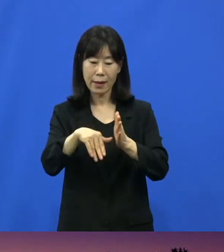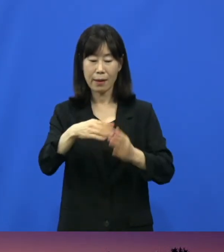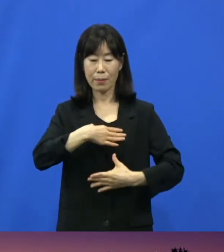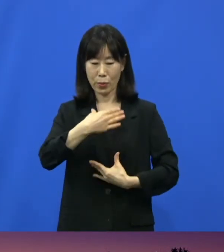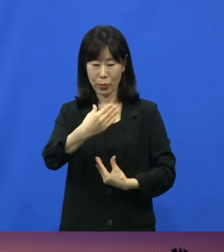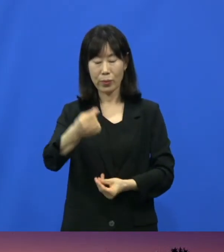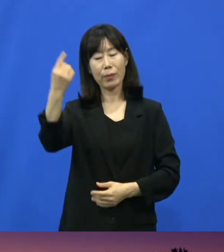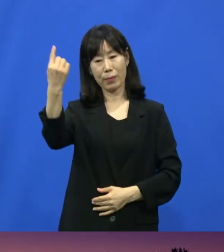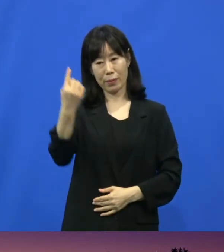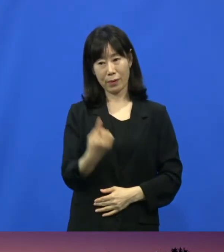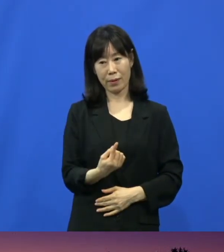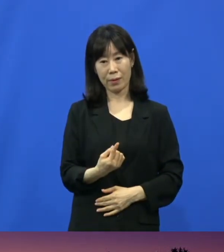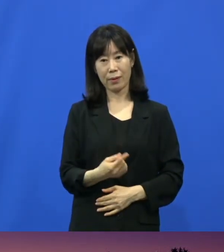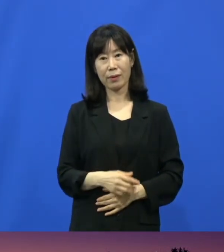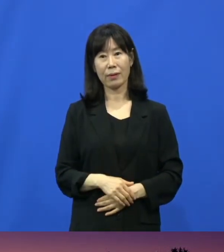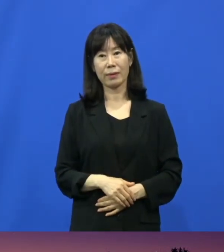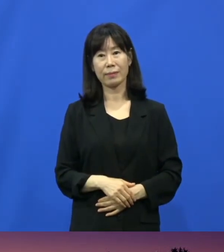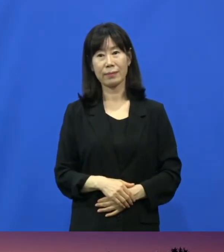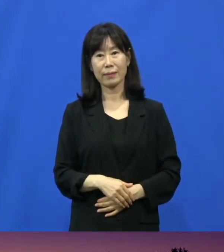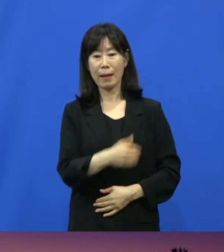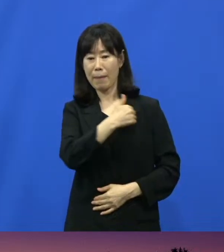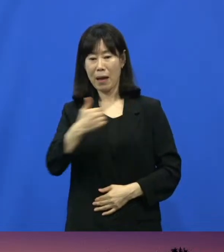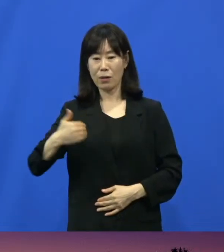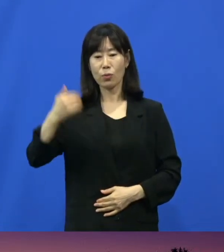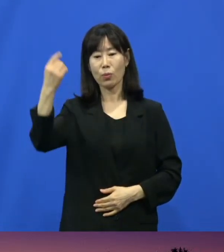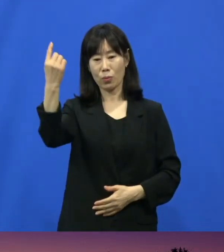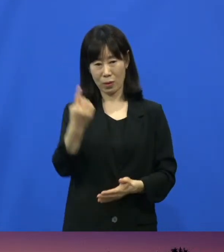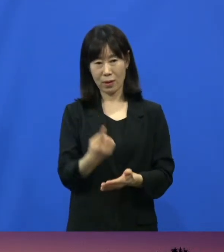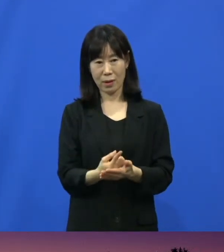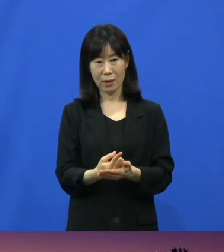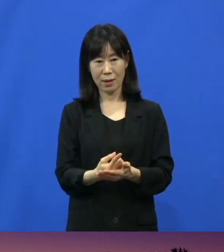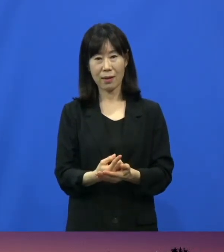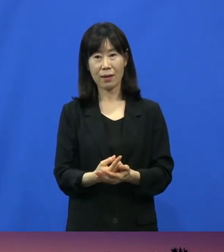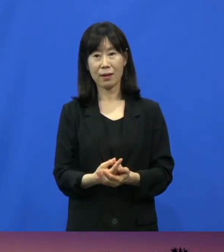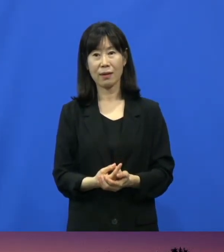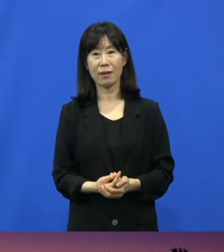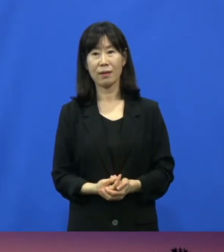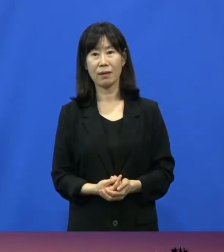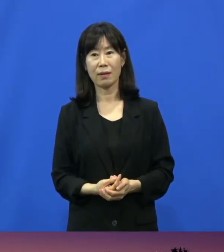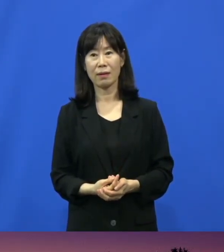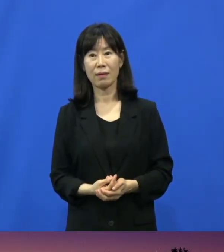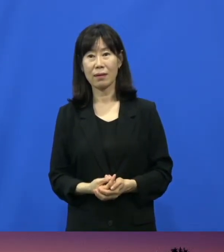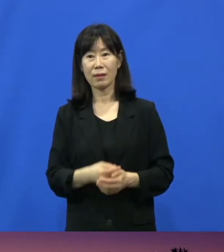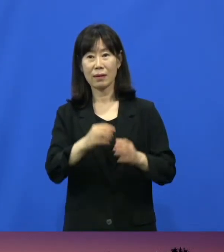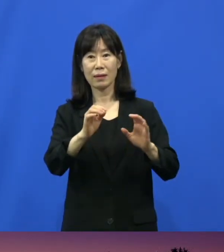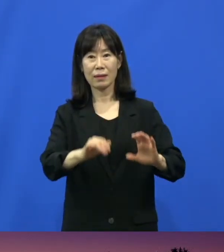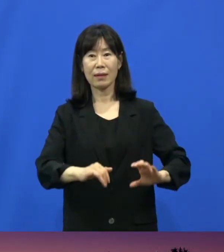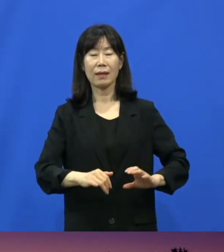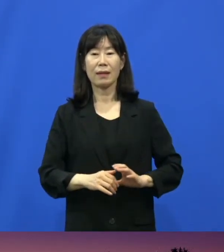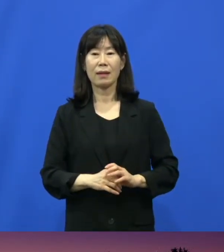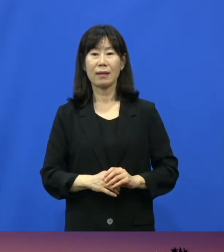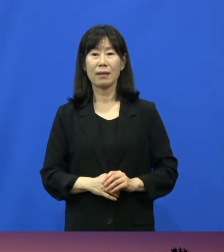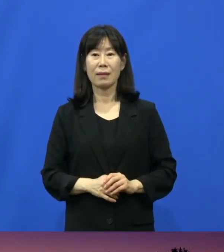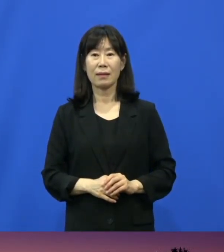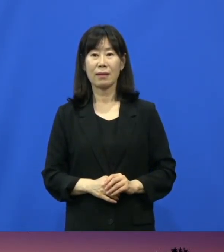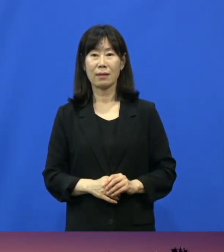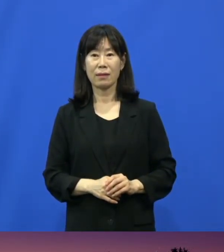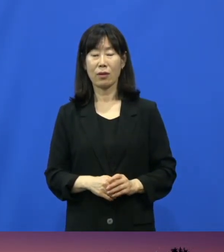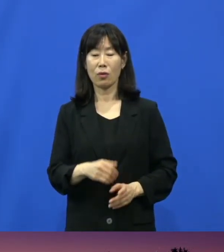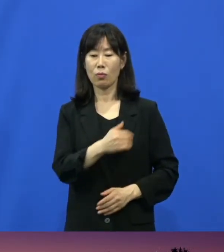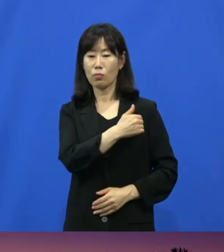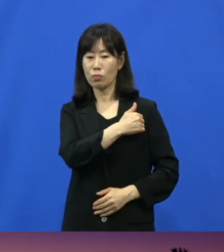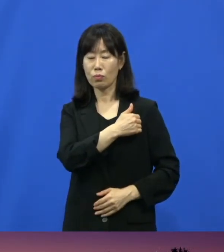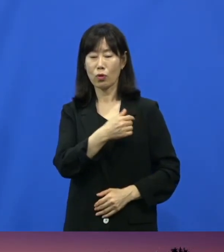돼요. 거기서 만족을 누려야 돼요. 포만감. 어떤 것으로도 내가 부족하지 않는,